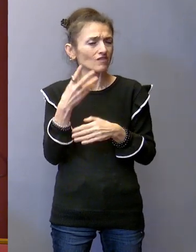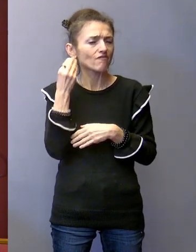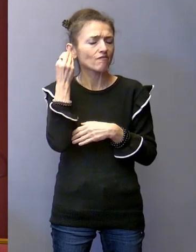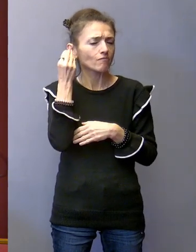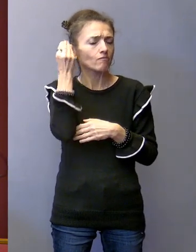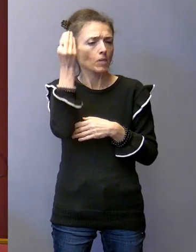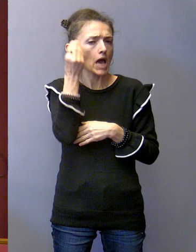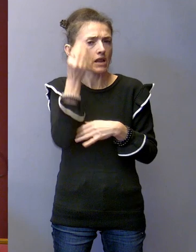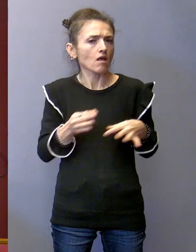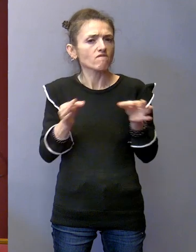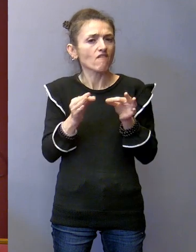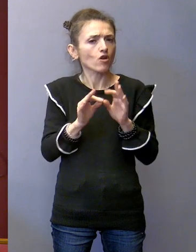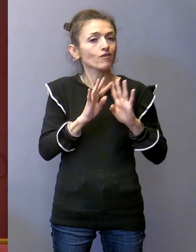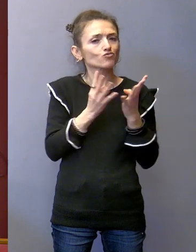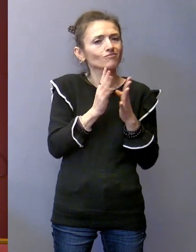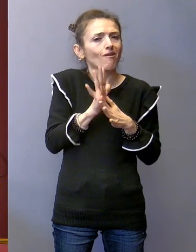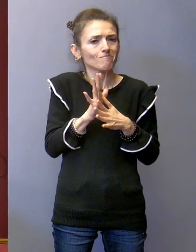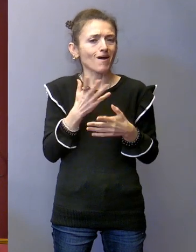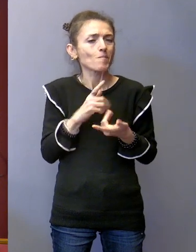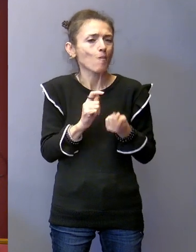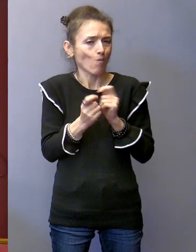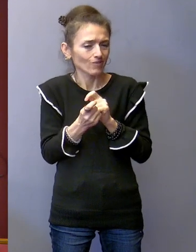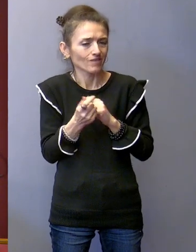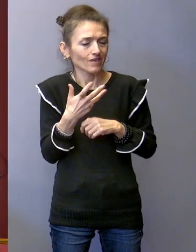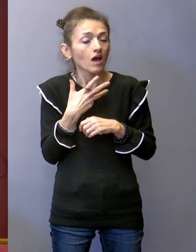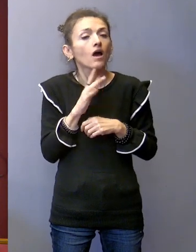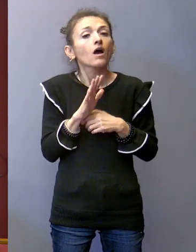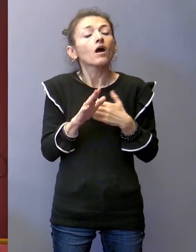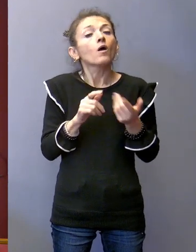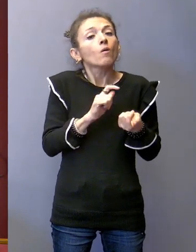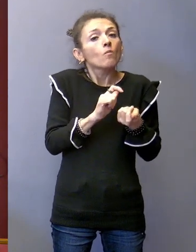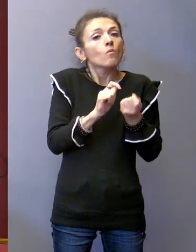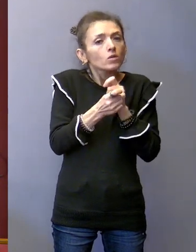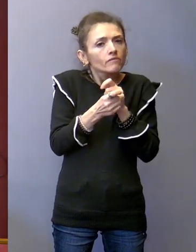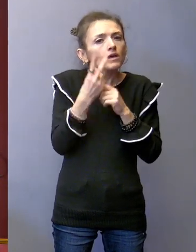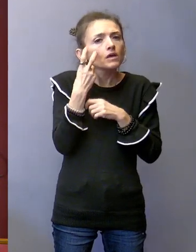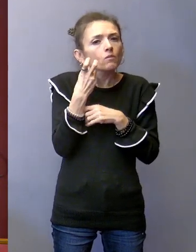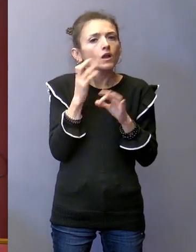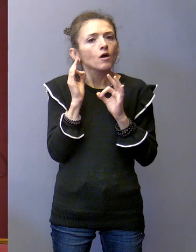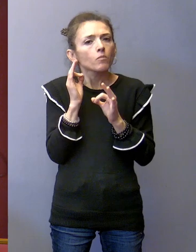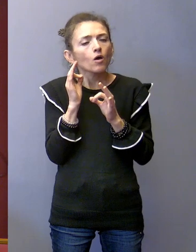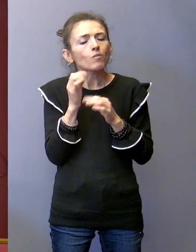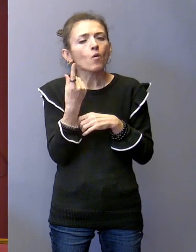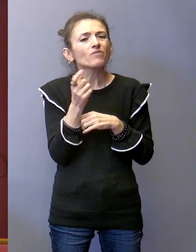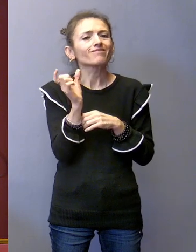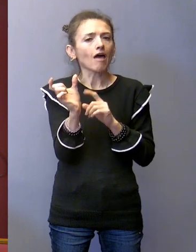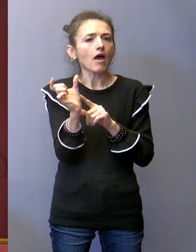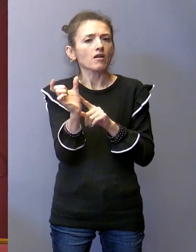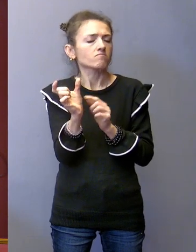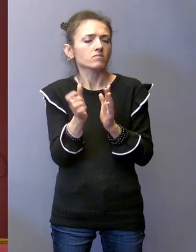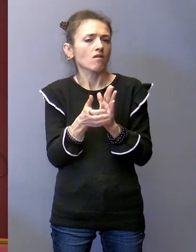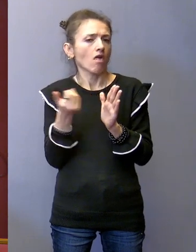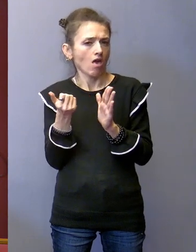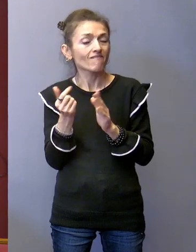modifiche le modifiche che proporrò riguardano proprio l'eliminazione del termine che per carità nella